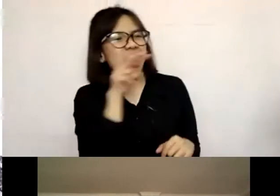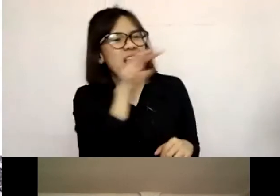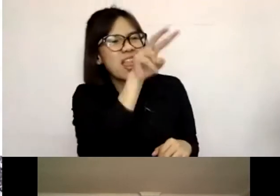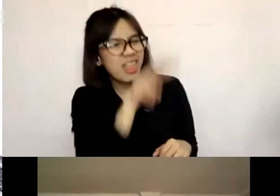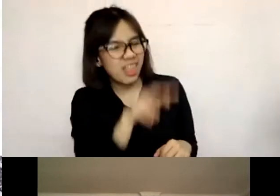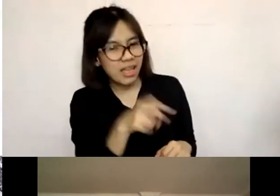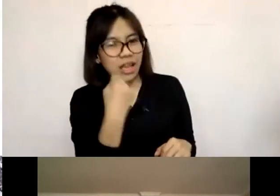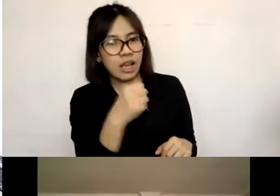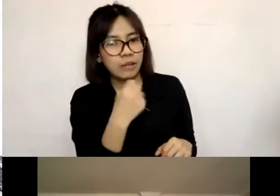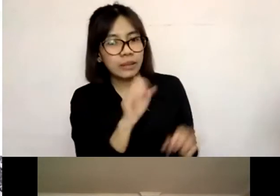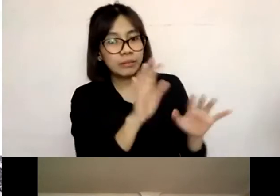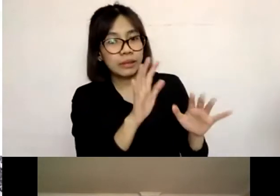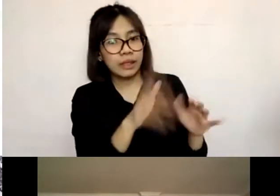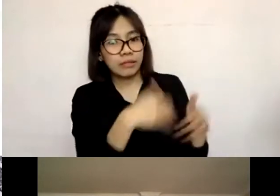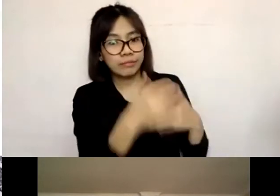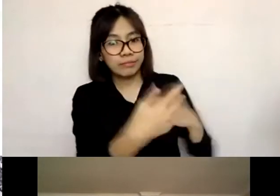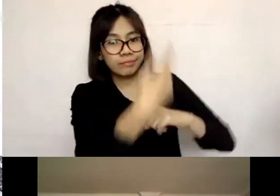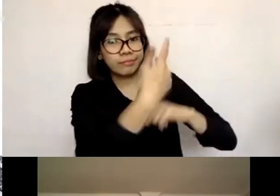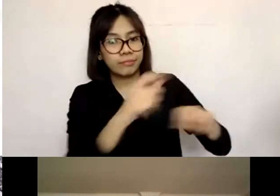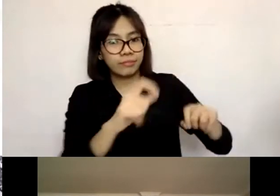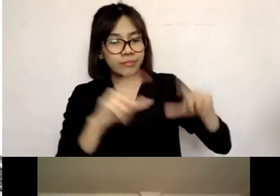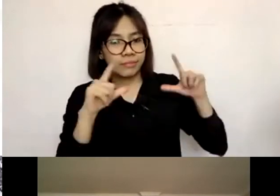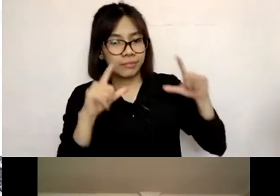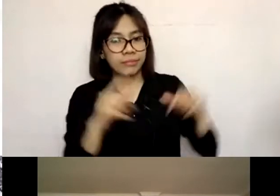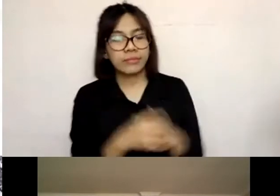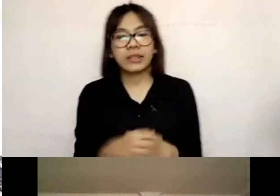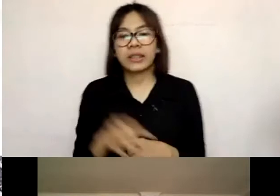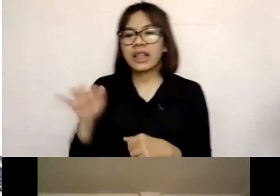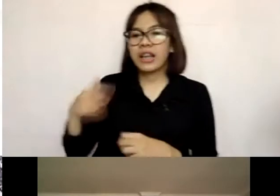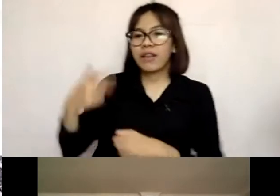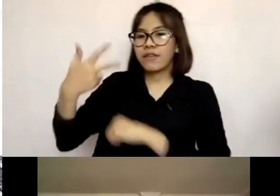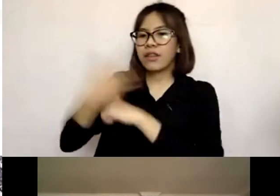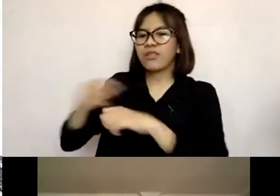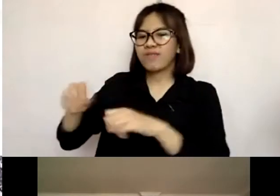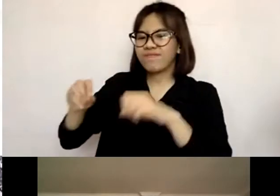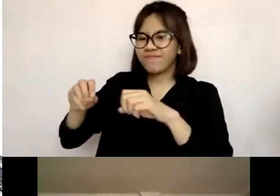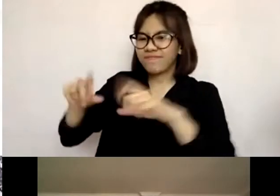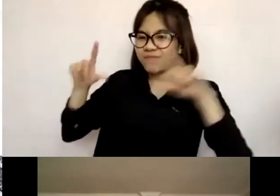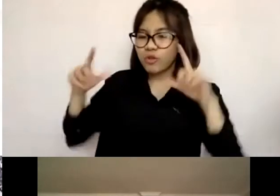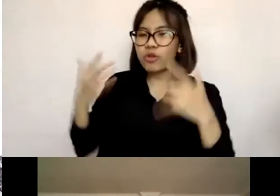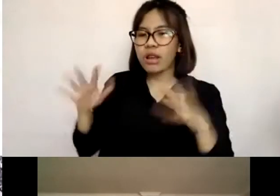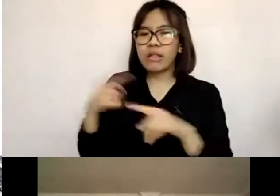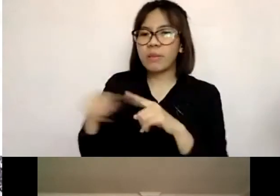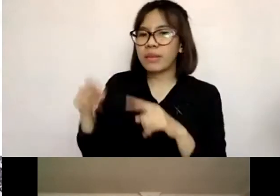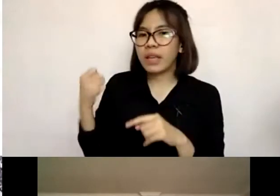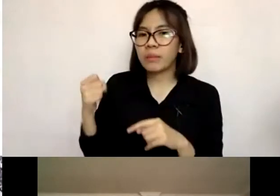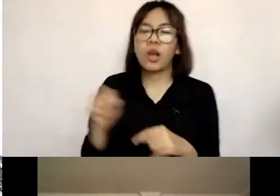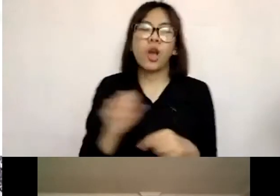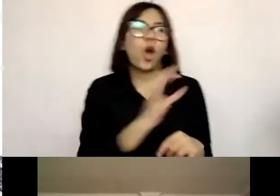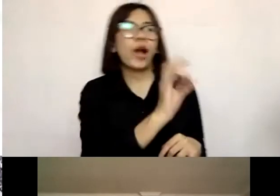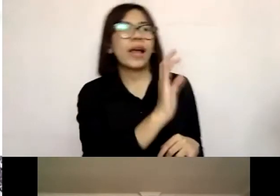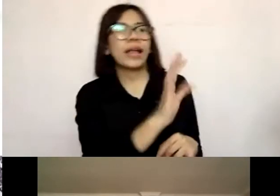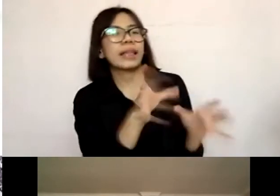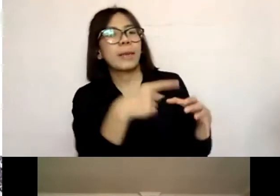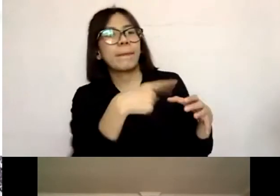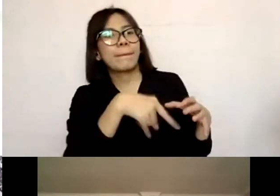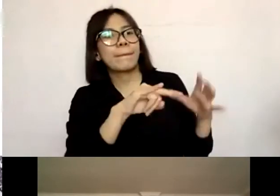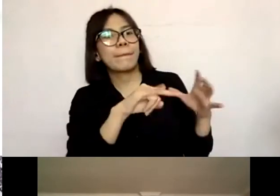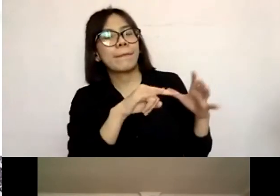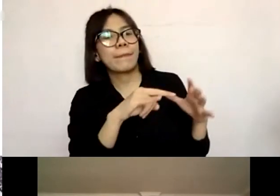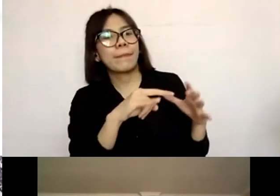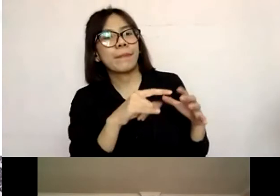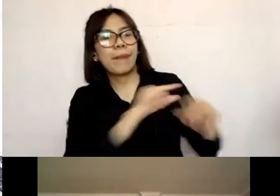sini, tapi mudah-mudahan nanti segera bisa. Ini sudah di kamera, tapi nggak ada ya? Oke, nanti tim teknis kami akan menghubungi Ibu ya, Bu, biar